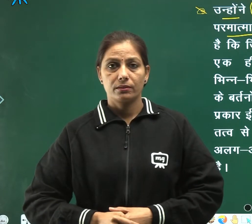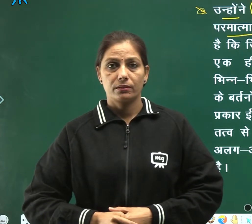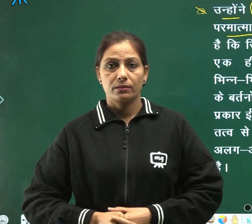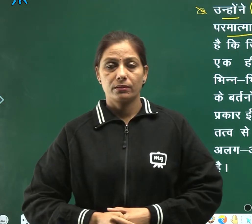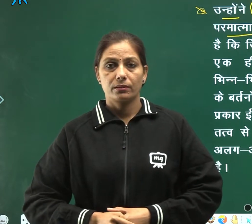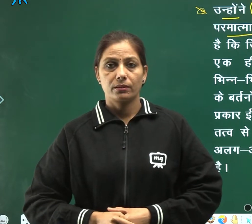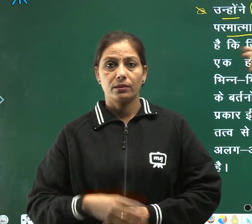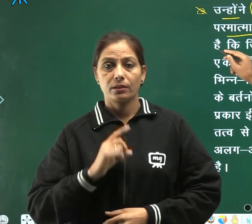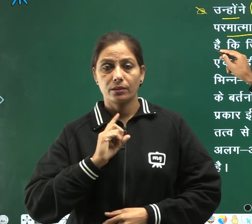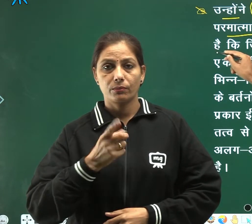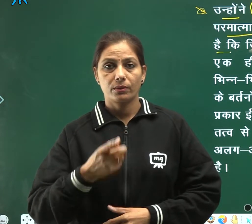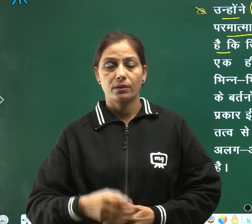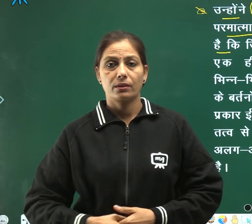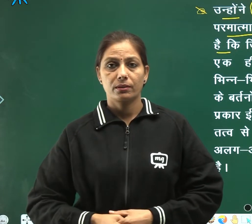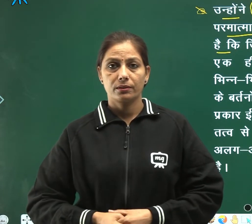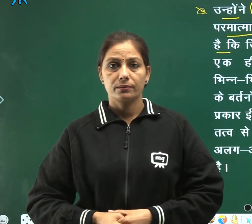करते हुए कहा है कि